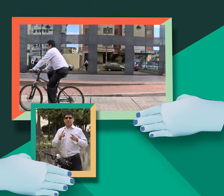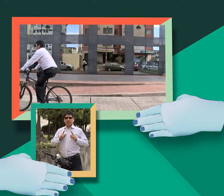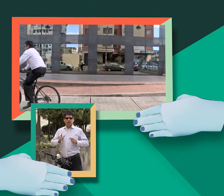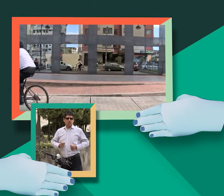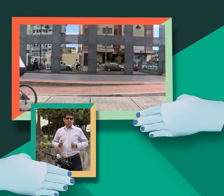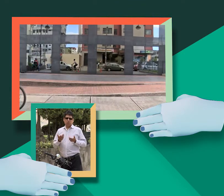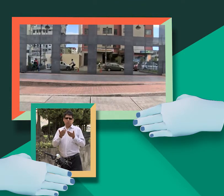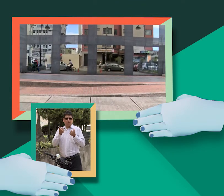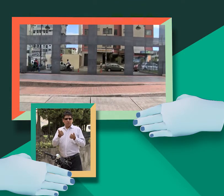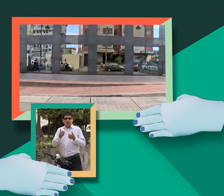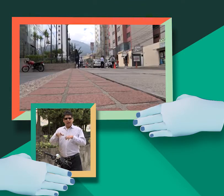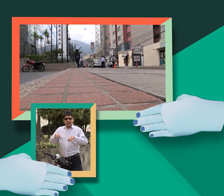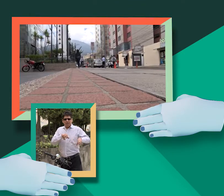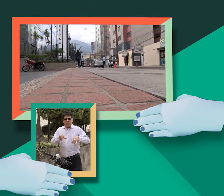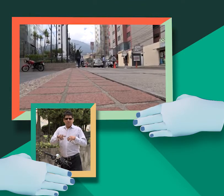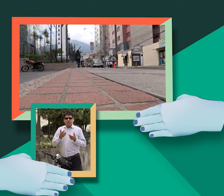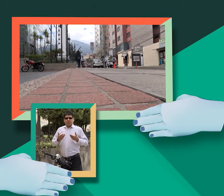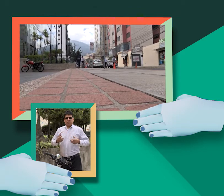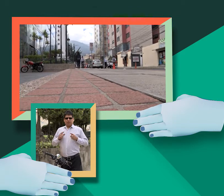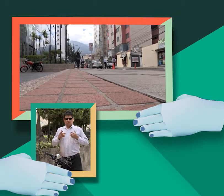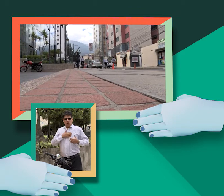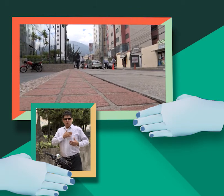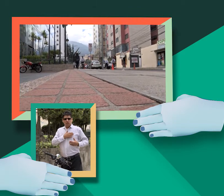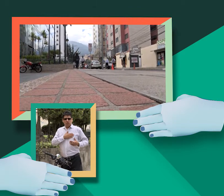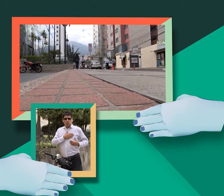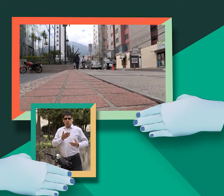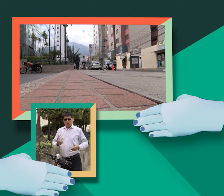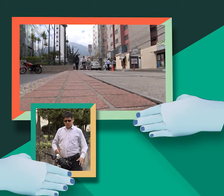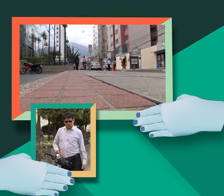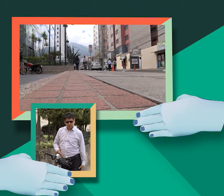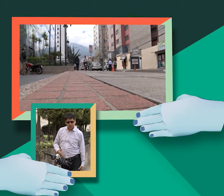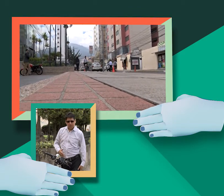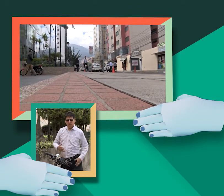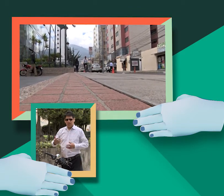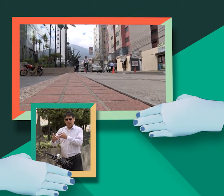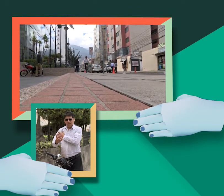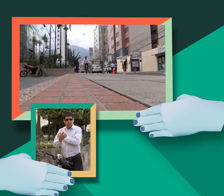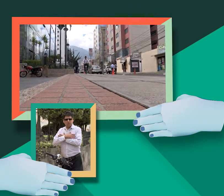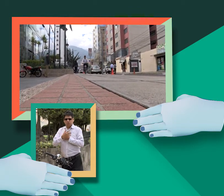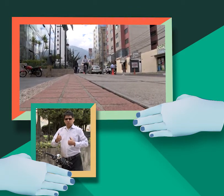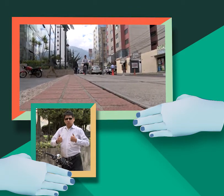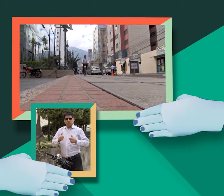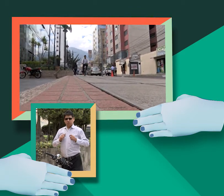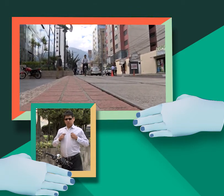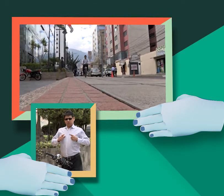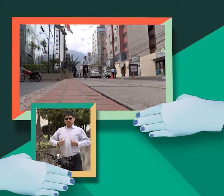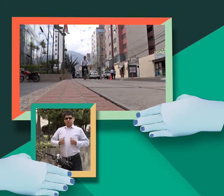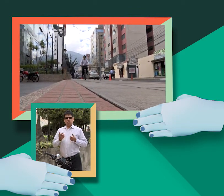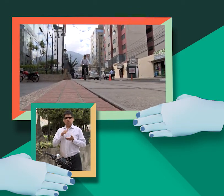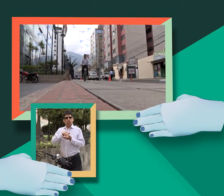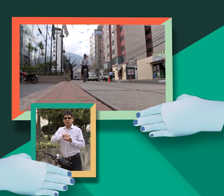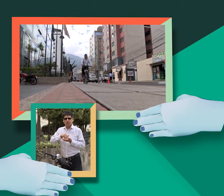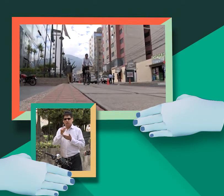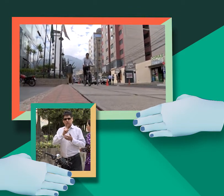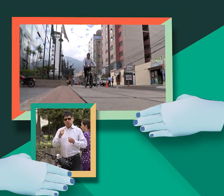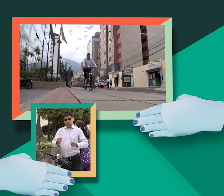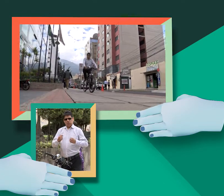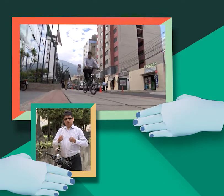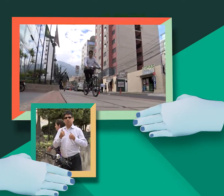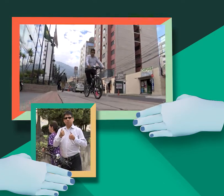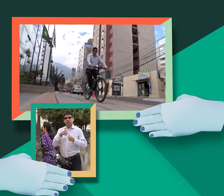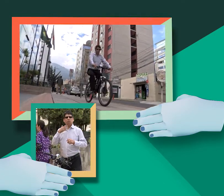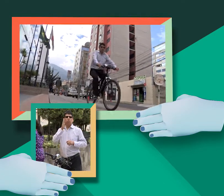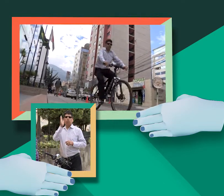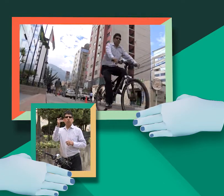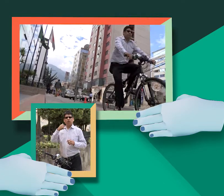cuesta inmensa es un trayecto muy largo de regreso pero lo logramos llegamos a casa